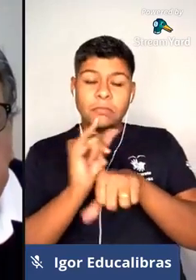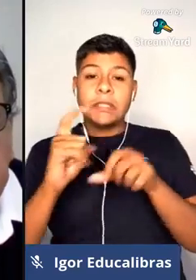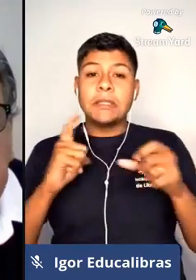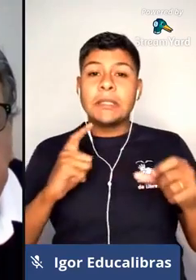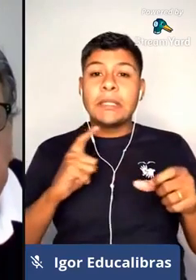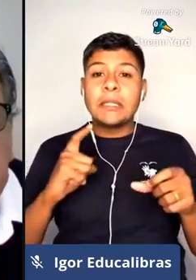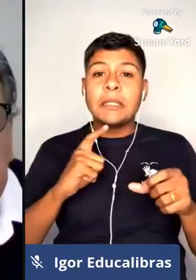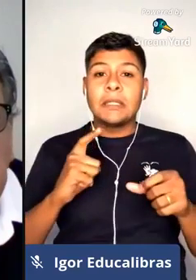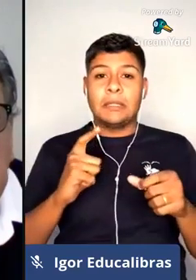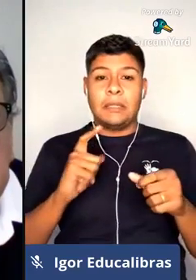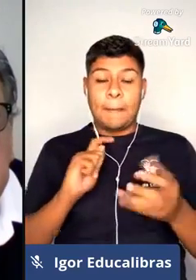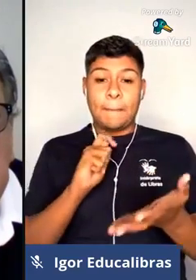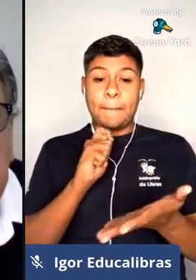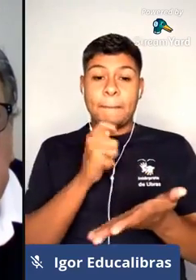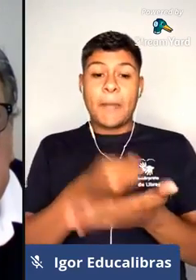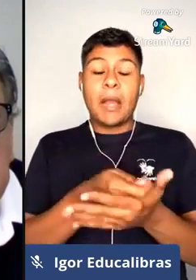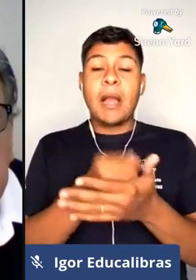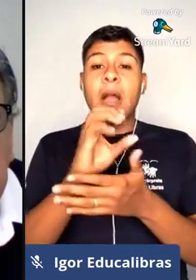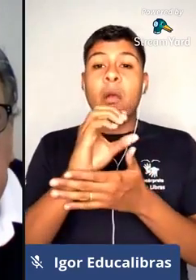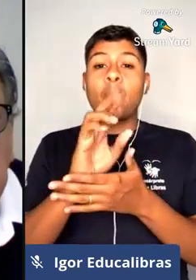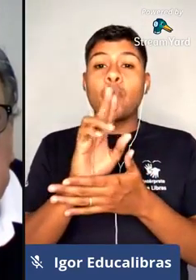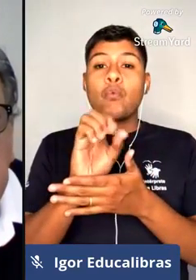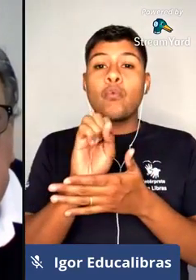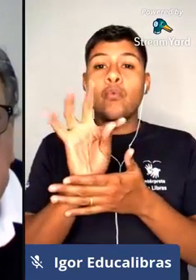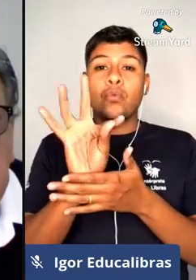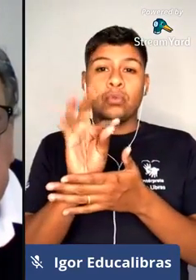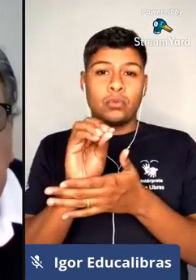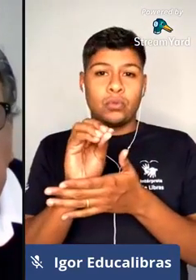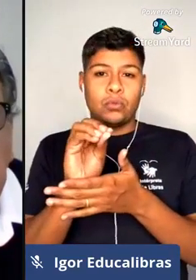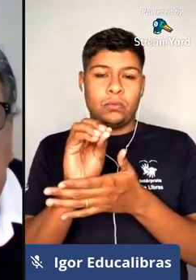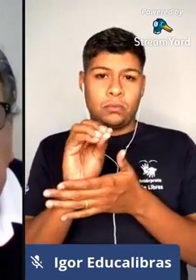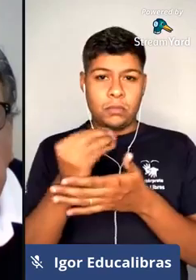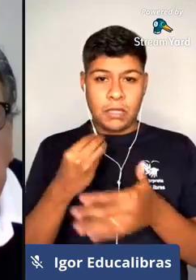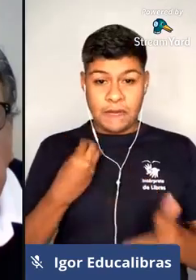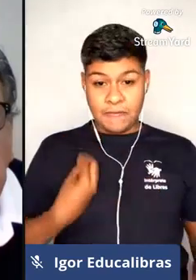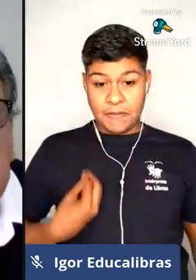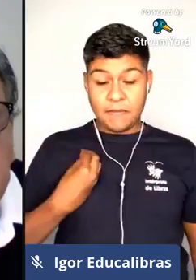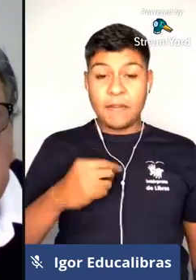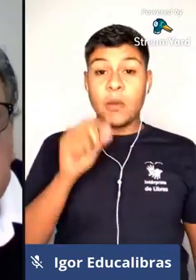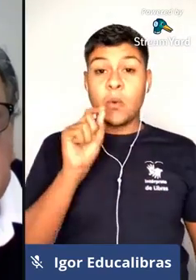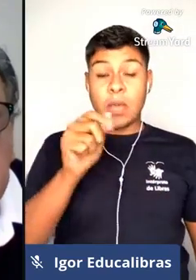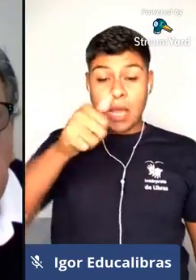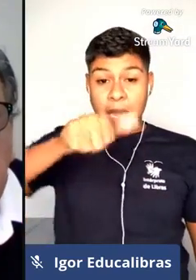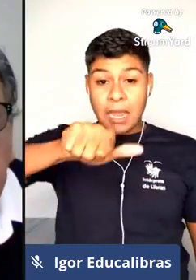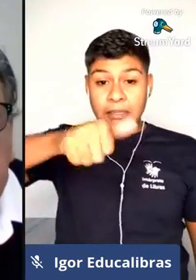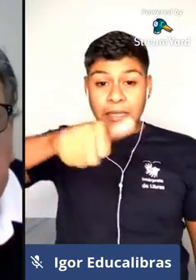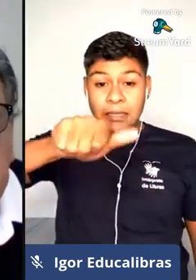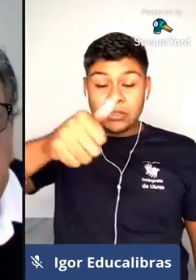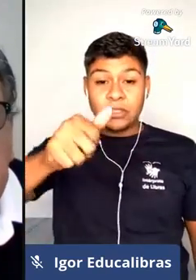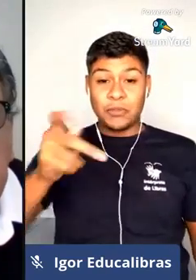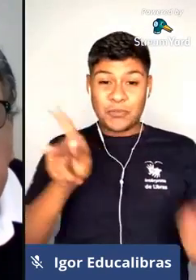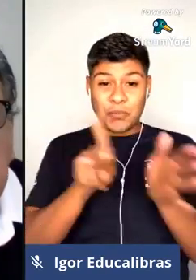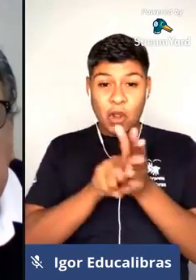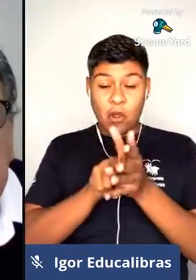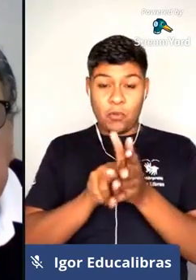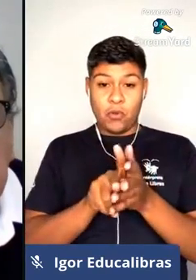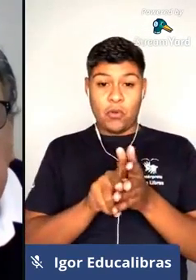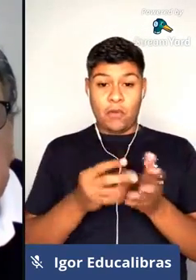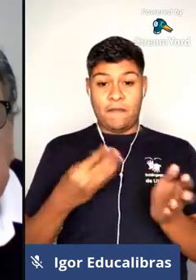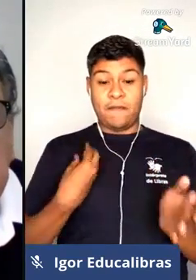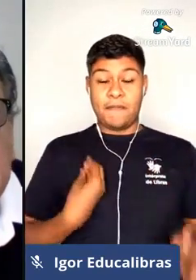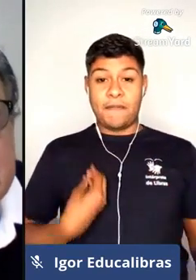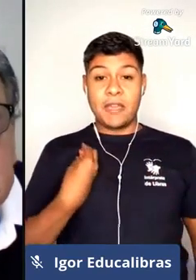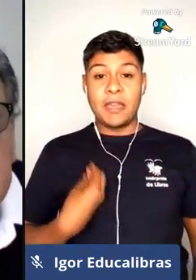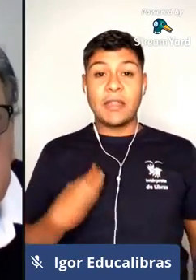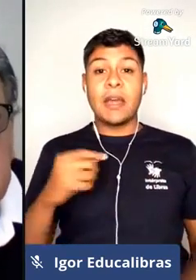custo. Né? Nós vivemos nos analisando o quanto custamos para viver